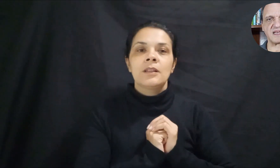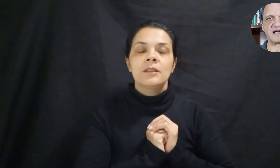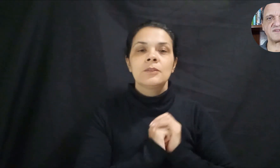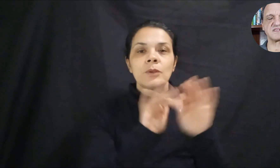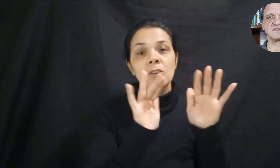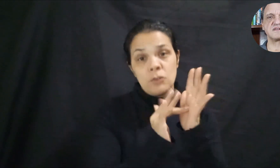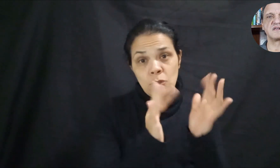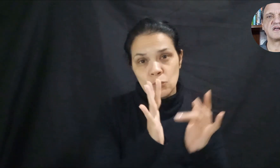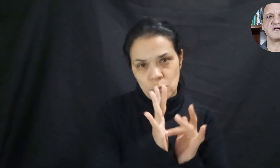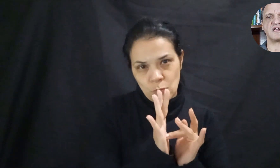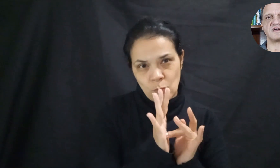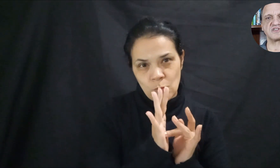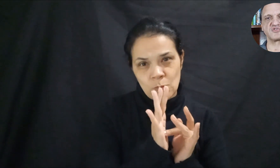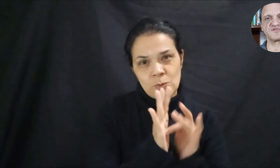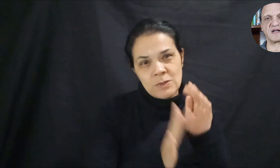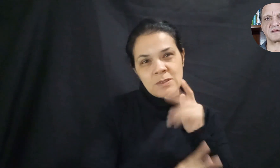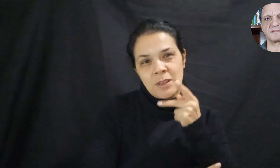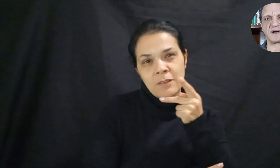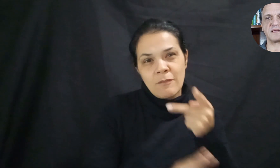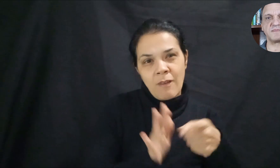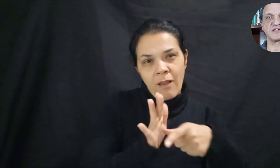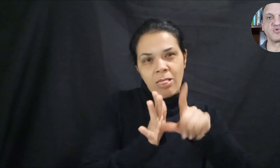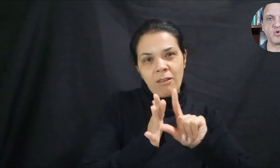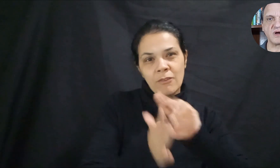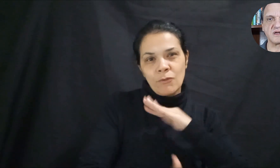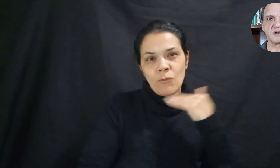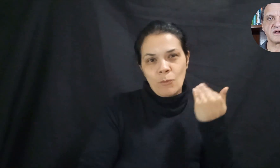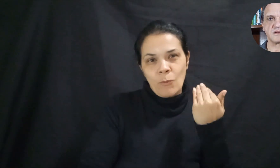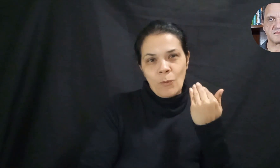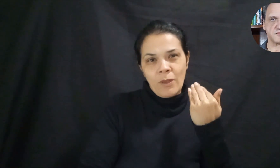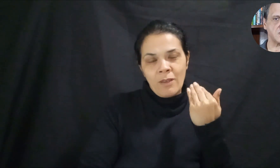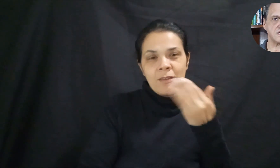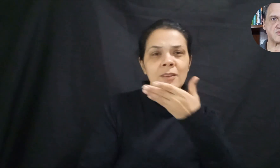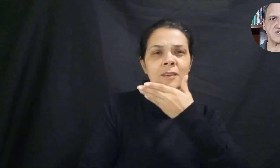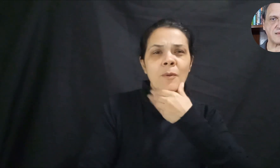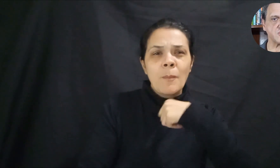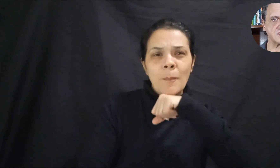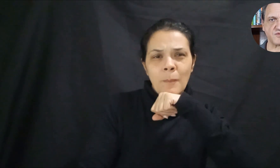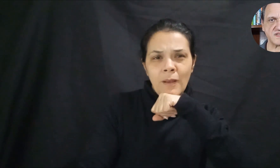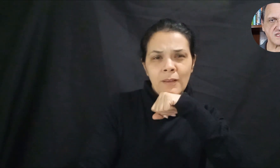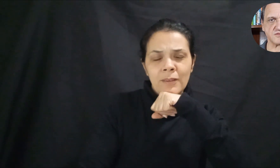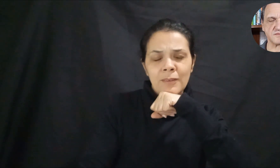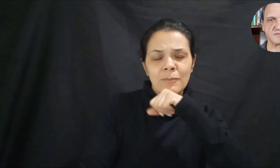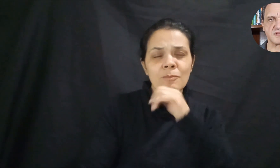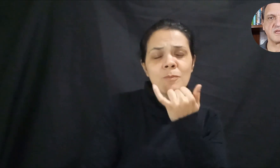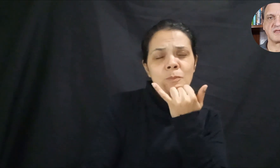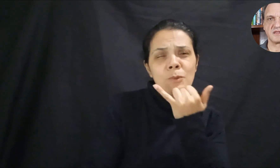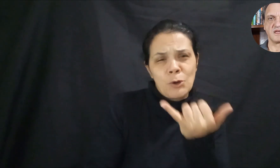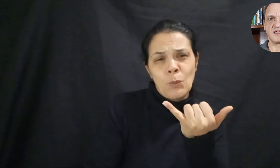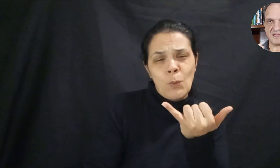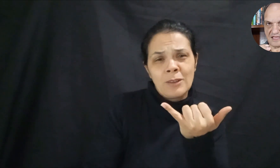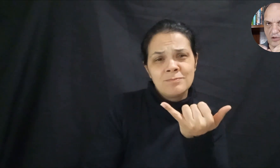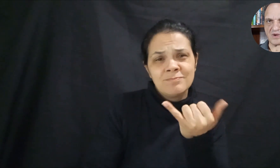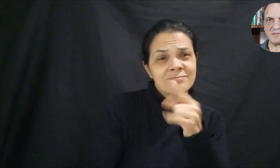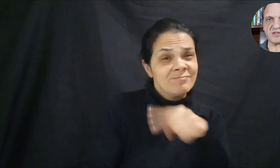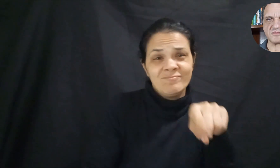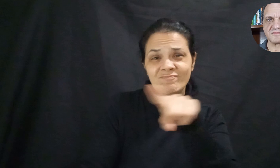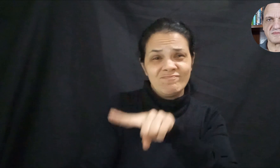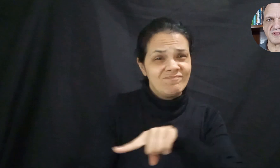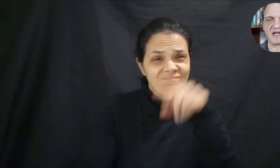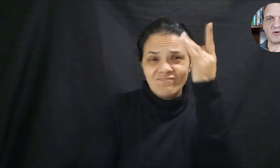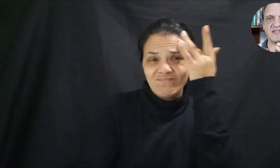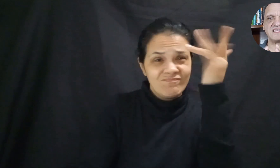últimas palavras, né, Jesus fala, Pai, perdoa, porque eles não sabem o que estão fazendo. É um